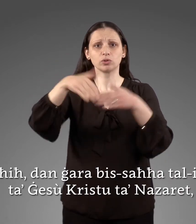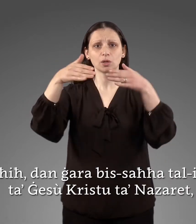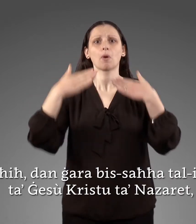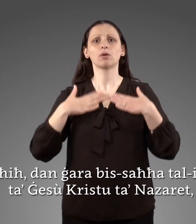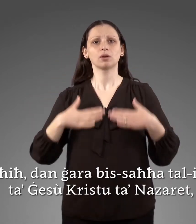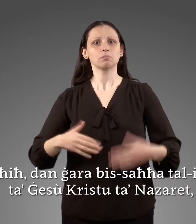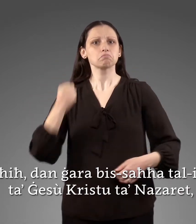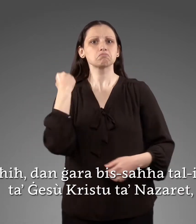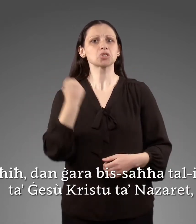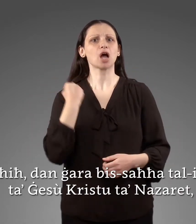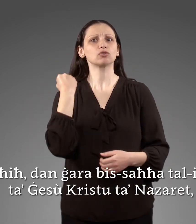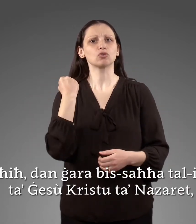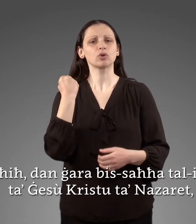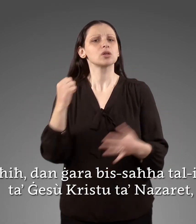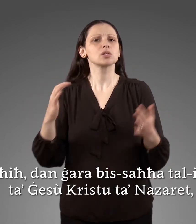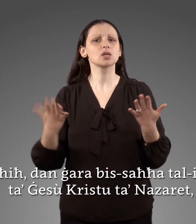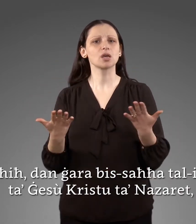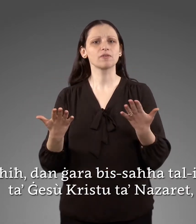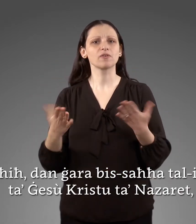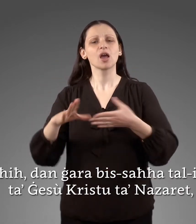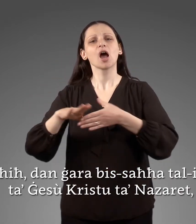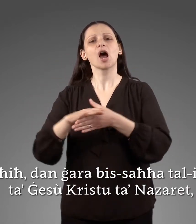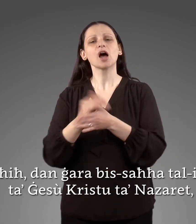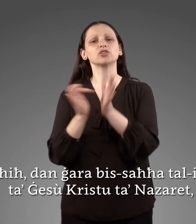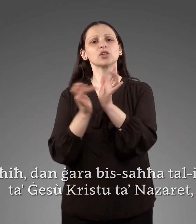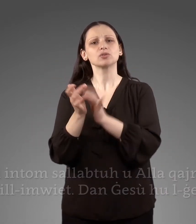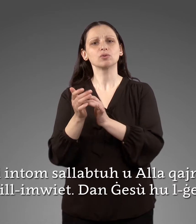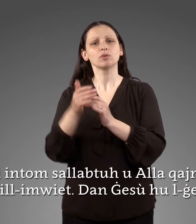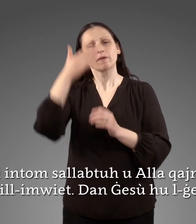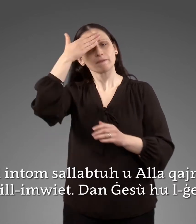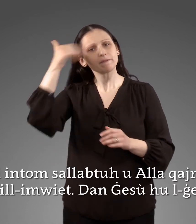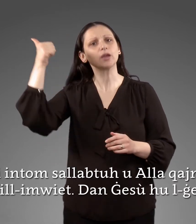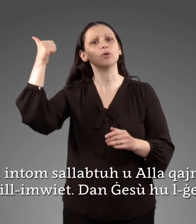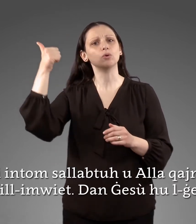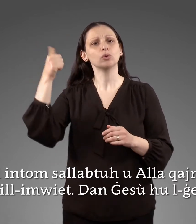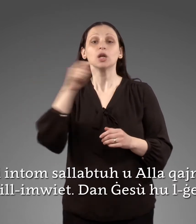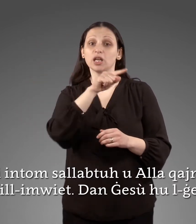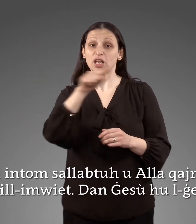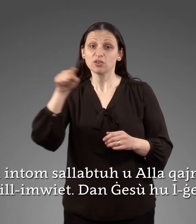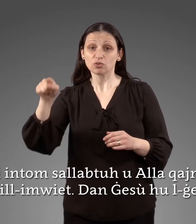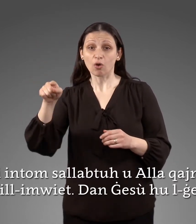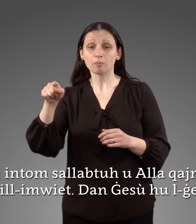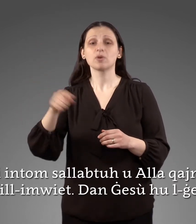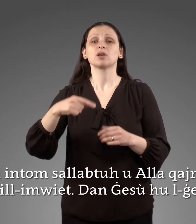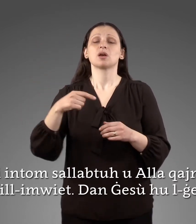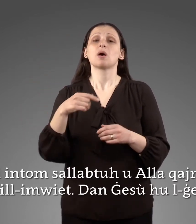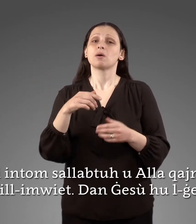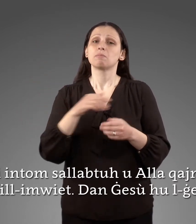dan ġara bis-saħata li semta ġesu Kristu ta-Nazzaret li jntom sal-laptuħ u għalla ajmu min